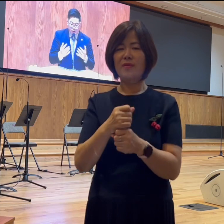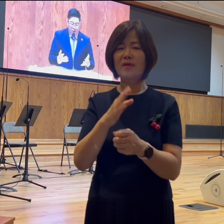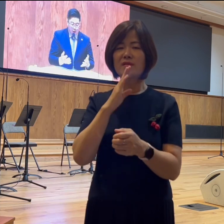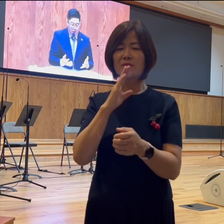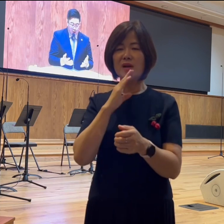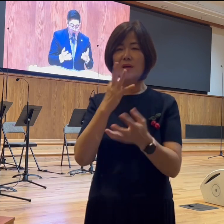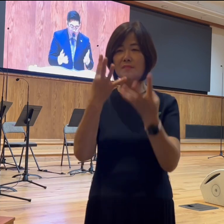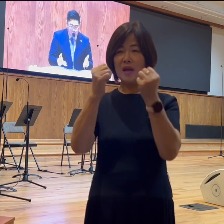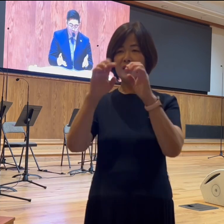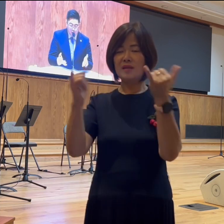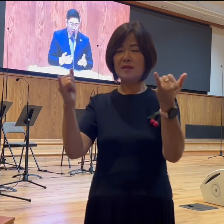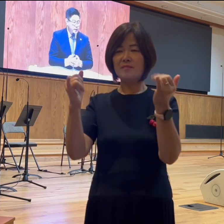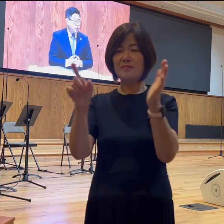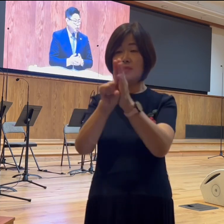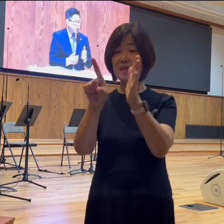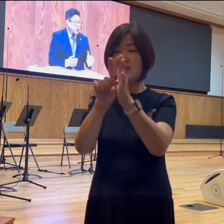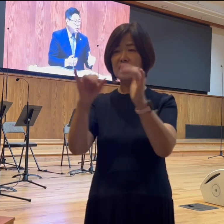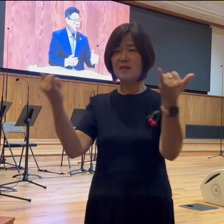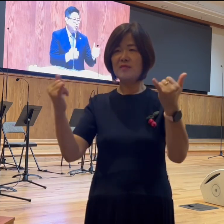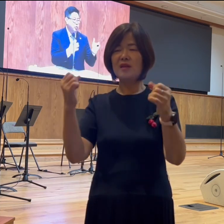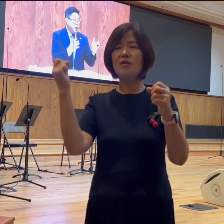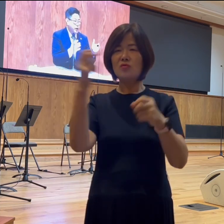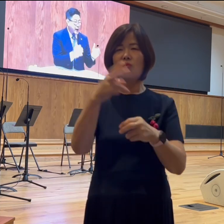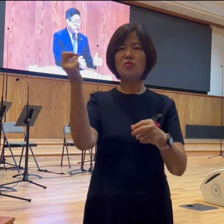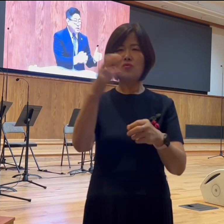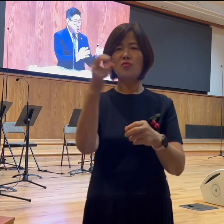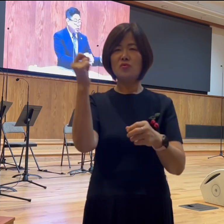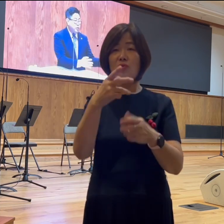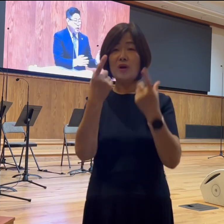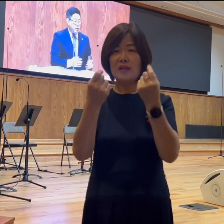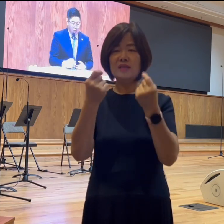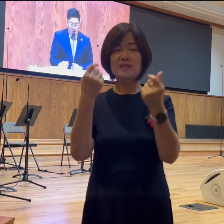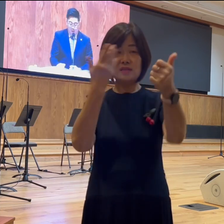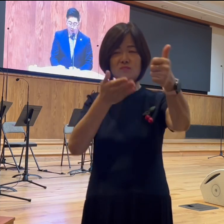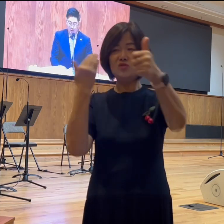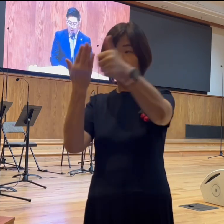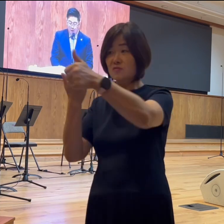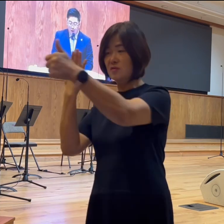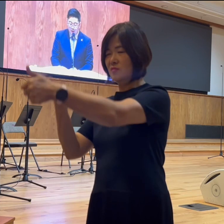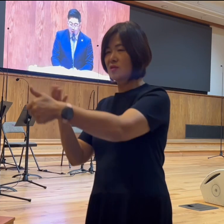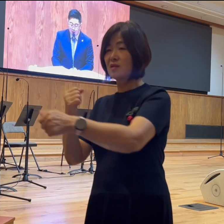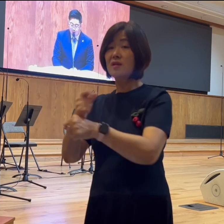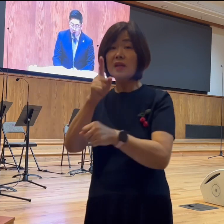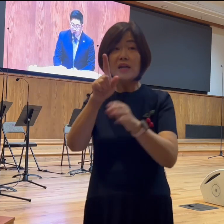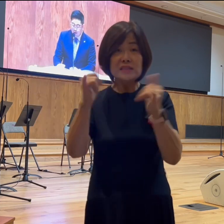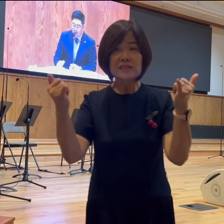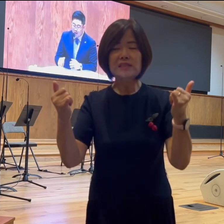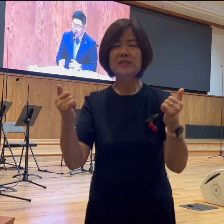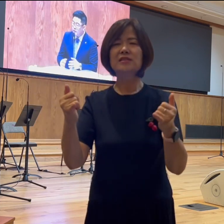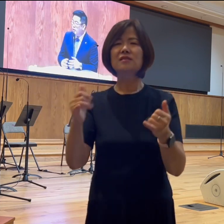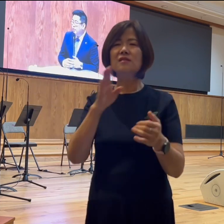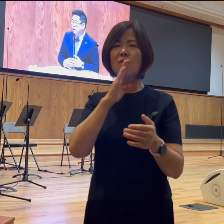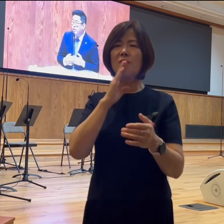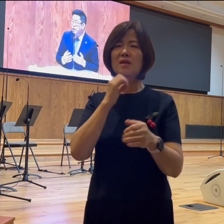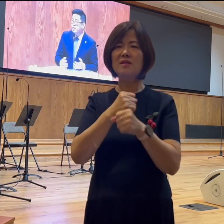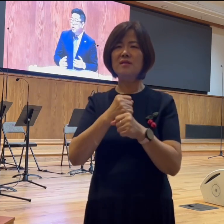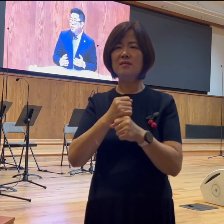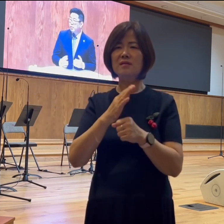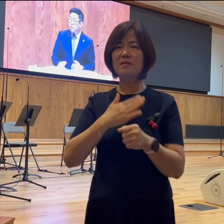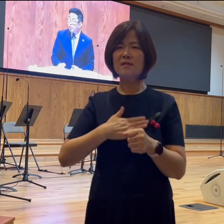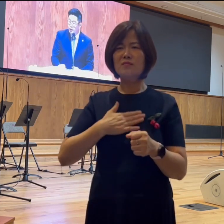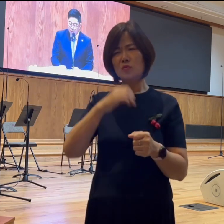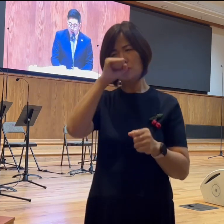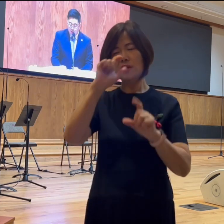불특정 다수의 그리스도인들을 대상으로 주기적으로 같은 질문을 했다고 해요. 당신의 스트레스와 불안감을 해소하는